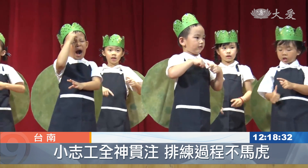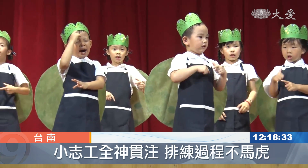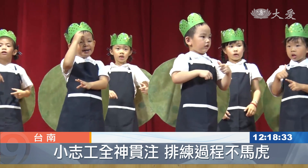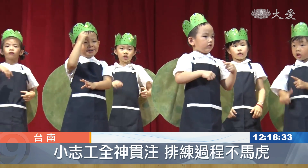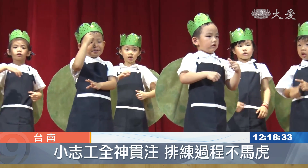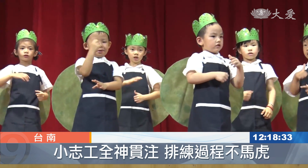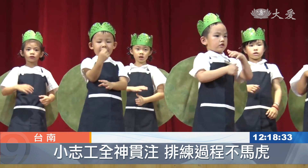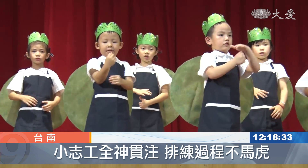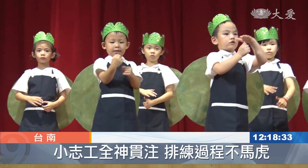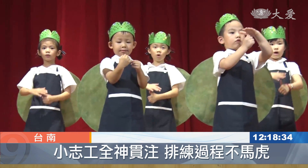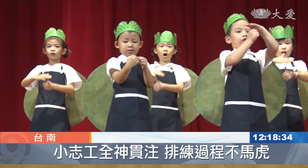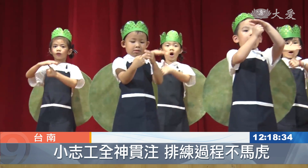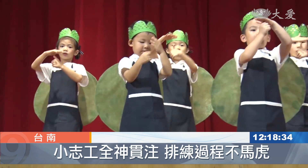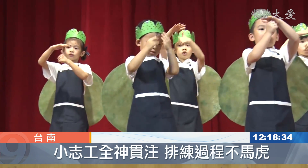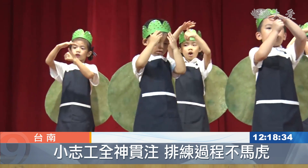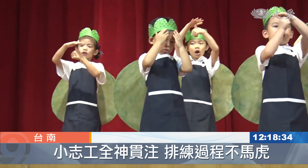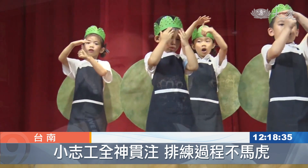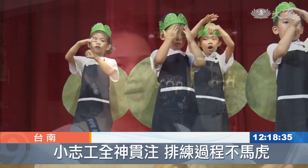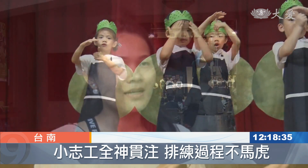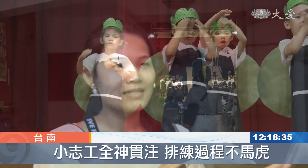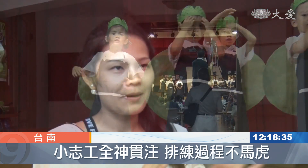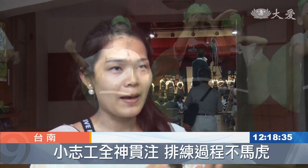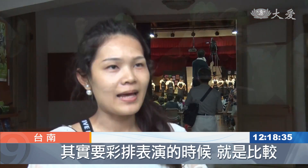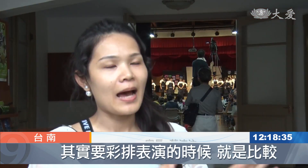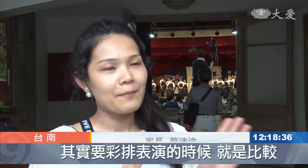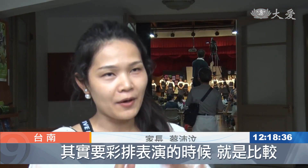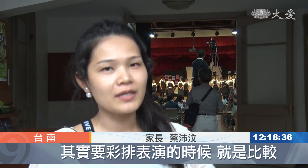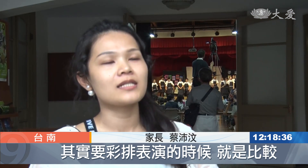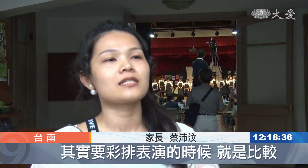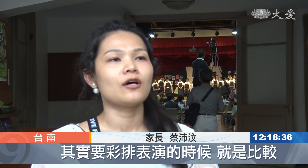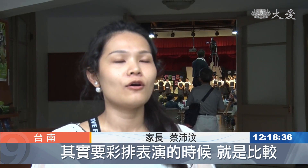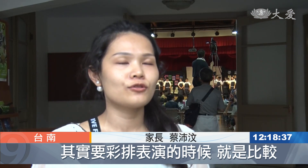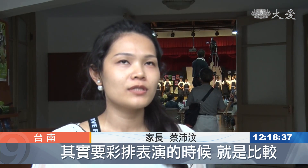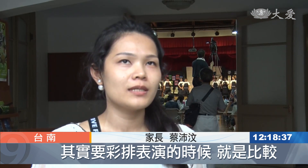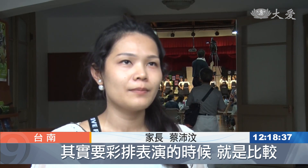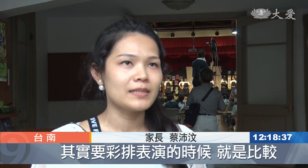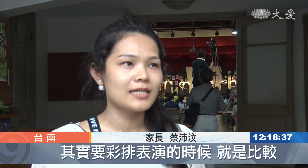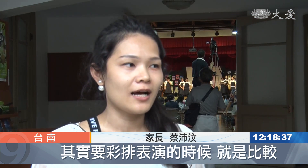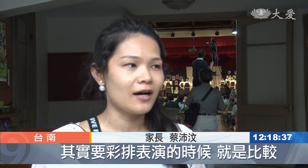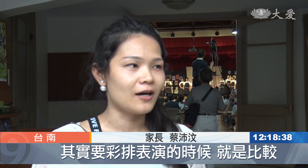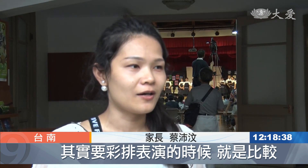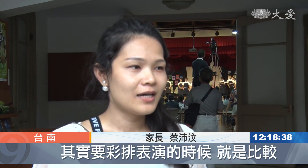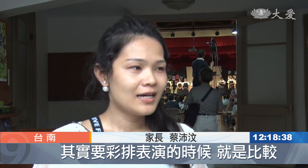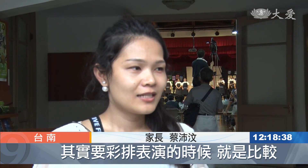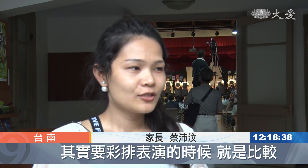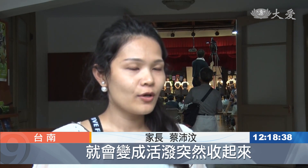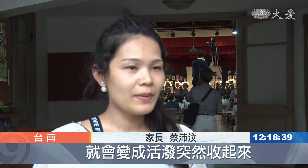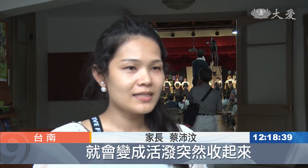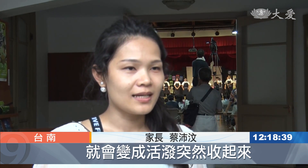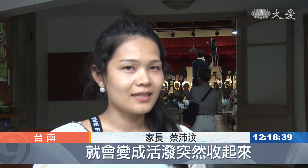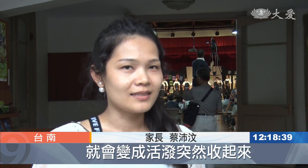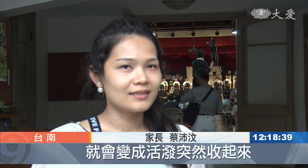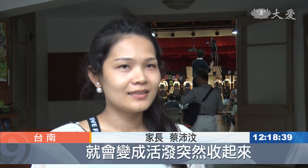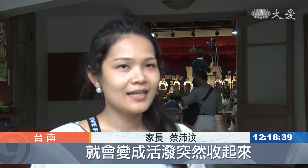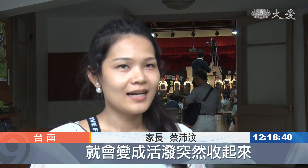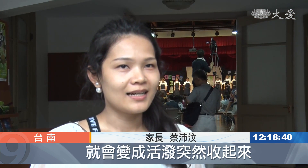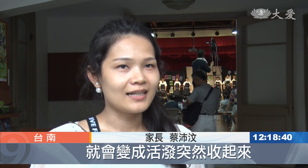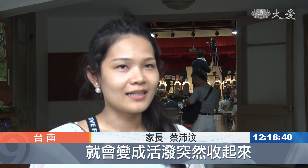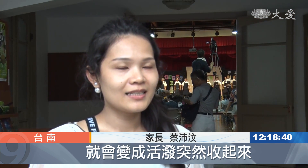累，让妈妈好感动。 其实要彩排啊表演的时候，就是比较就会变成那个活